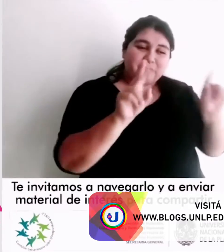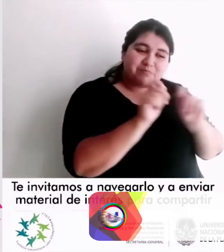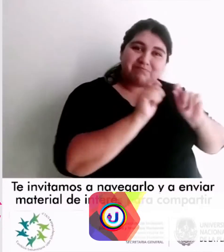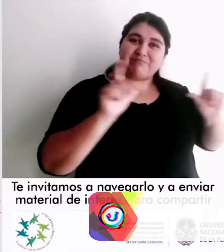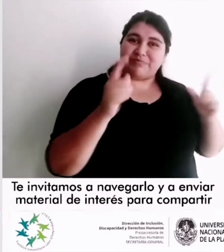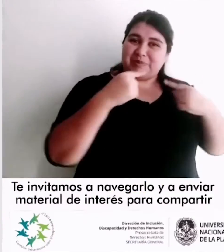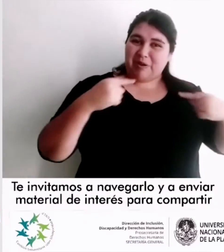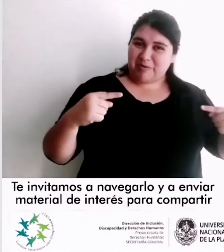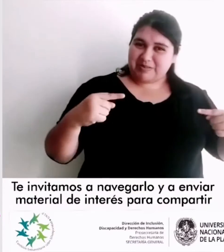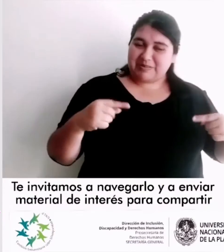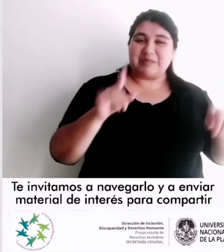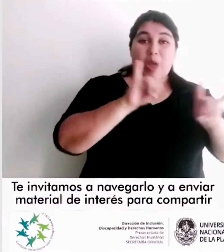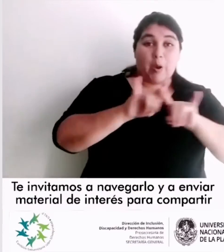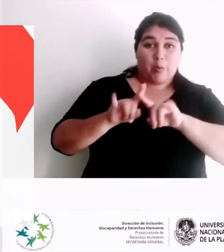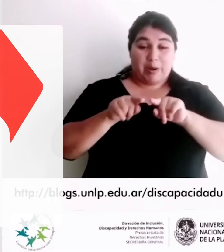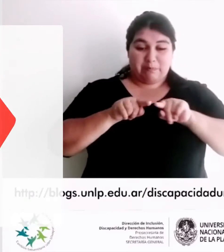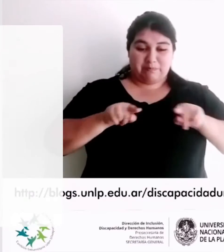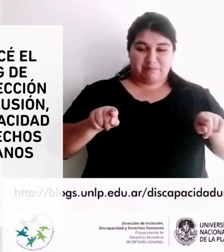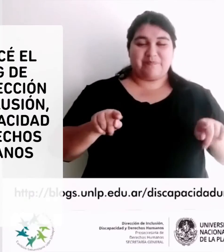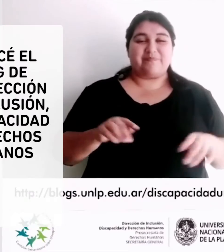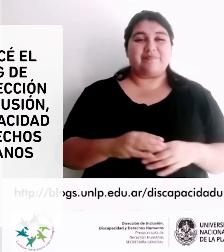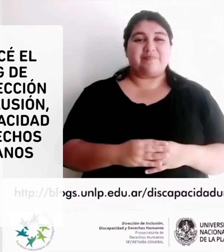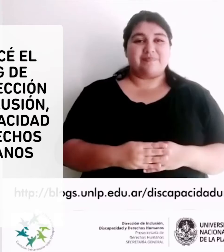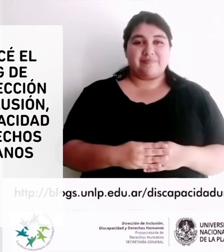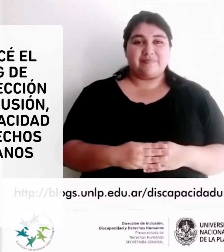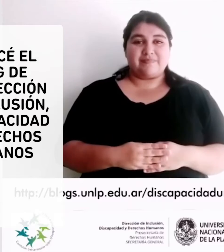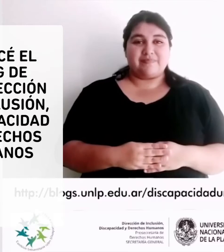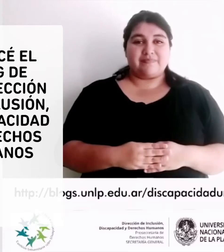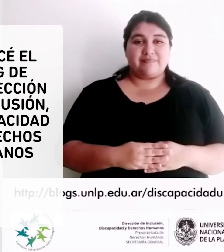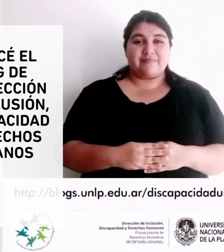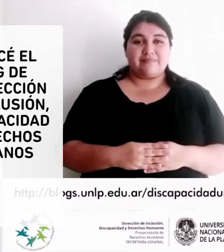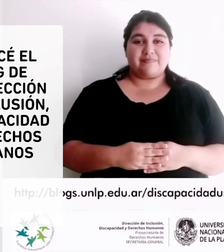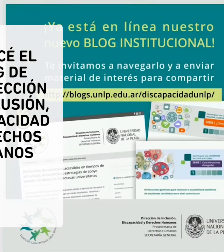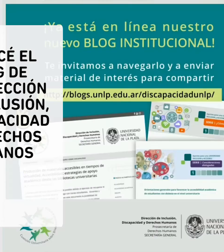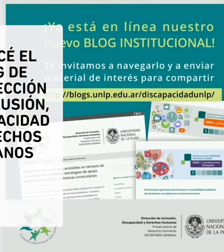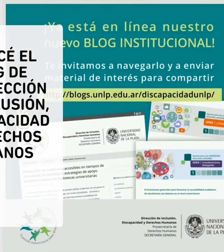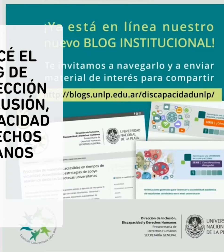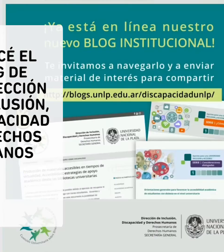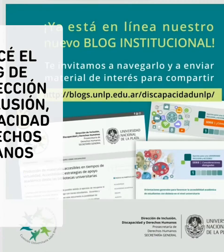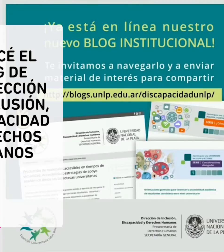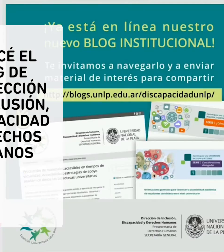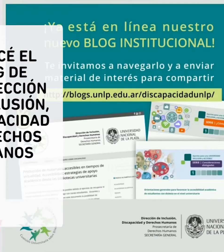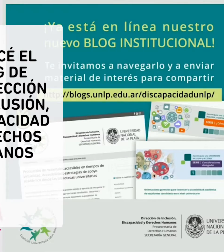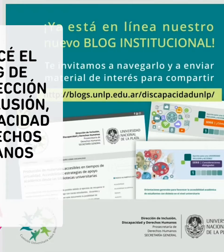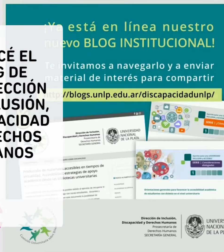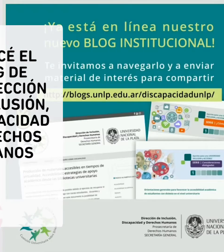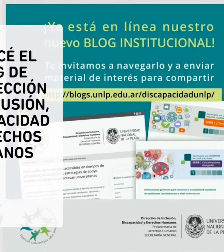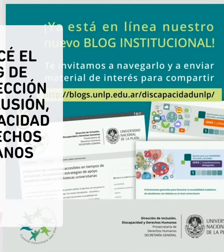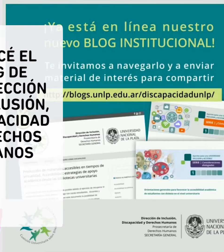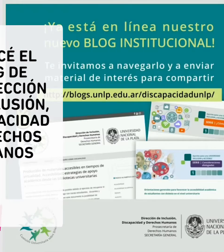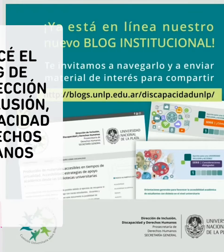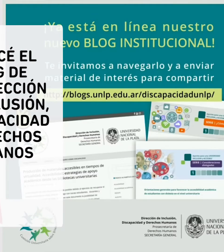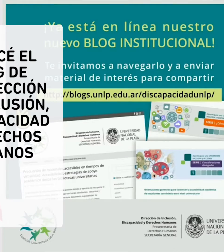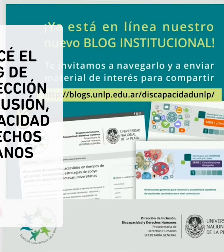los invito a hacernos sugerencias a aportar material que lo pueda enriquecer ya que estemos en contacto